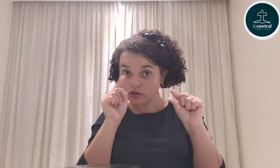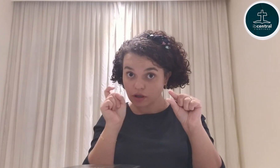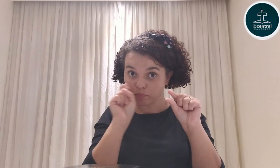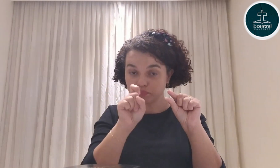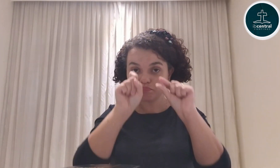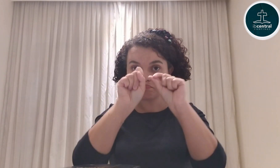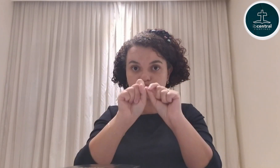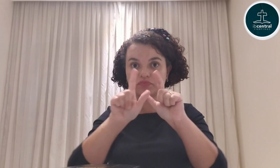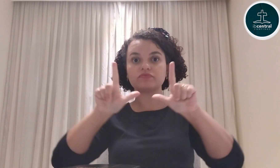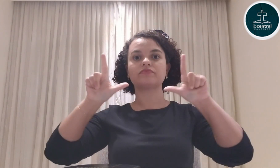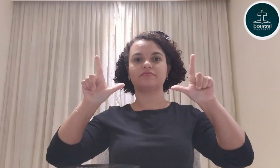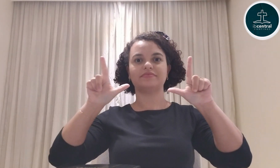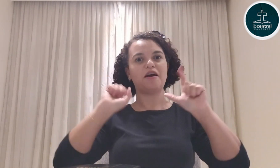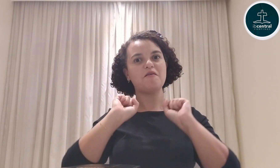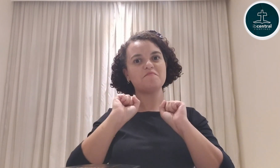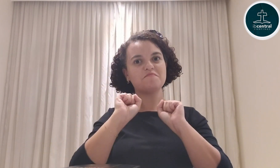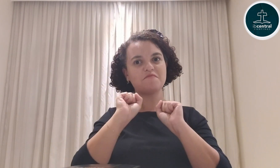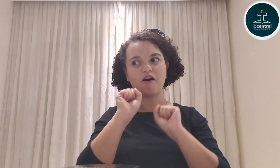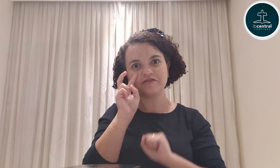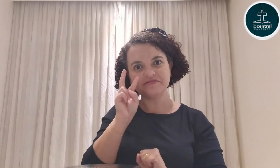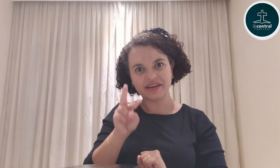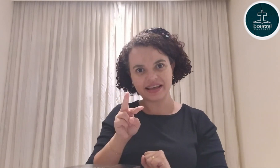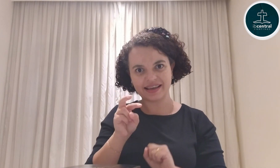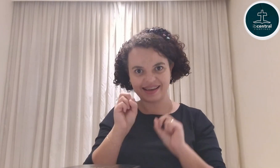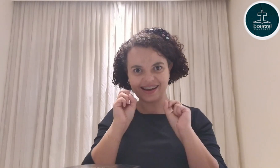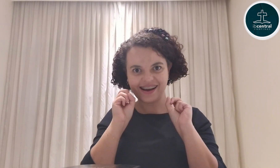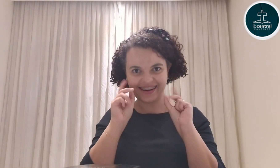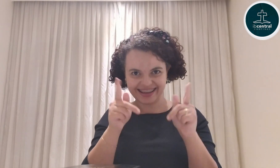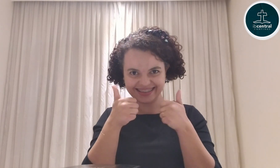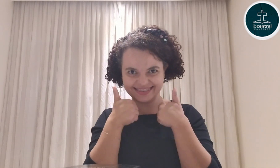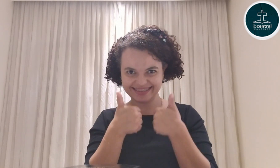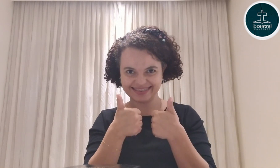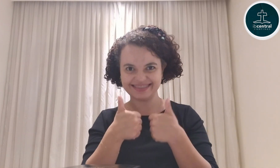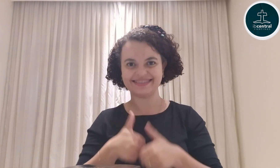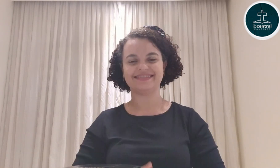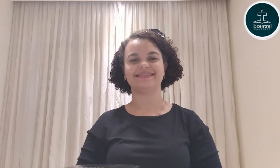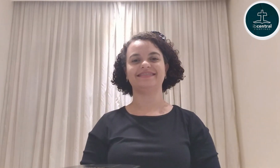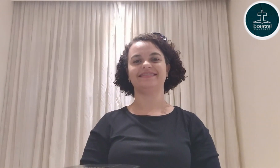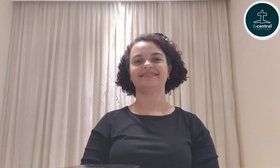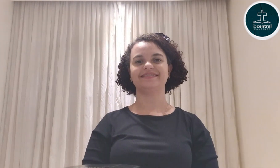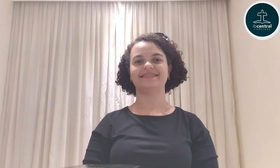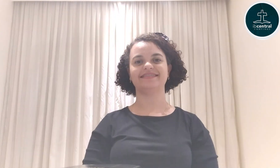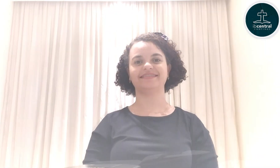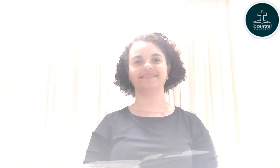do vídeo vai ter o link da livraria e aí você pode olhar com mais atenção a esses produtos.